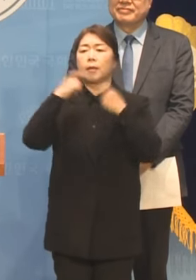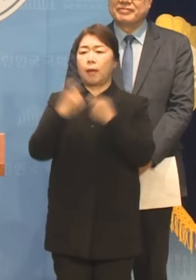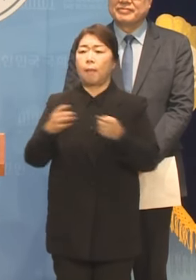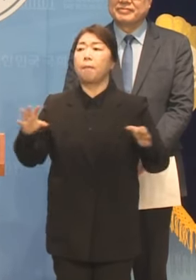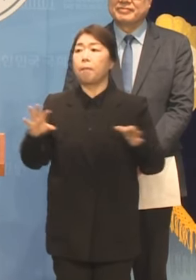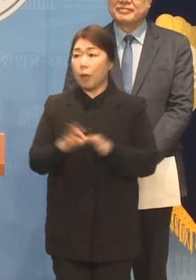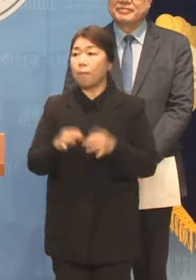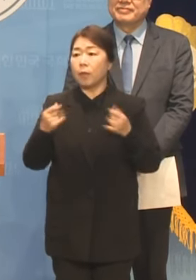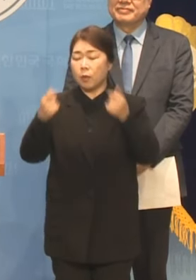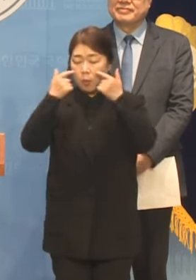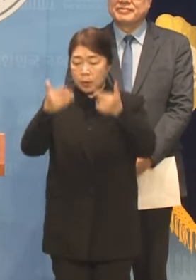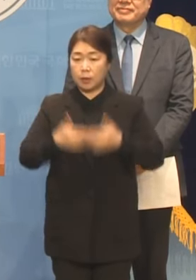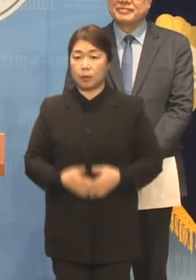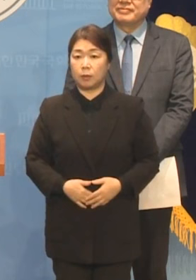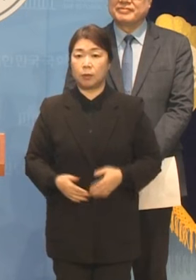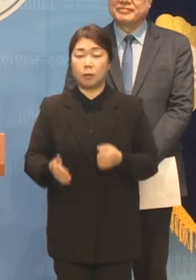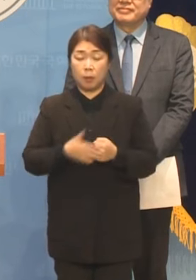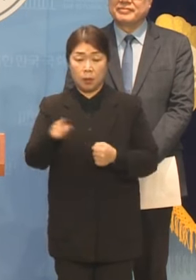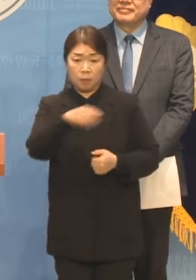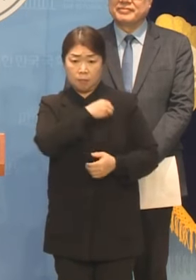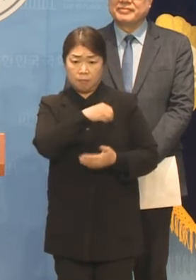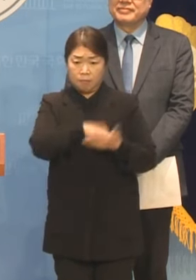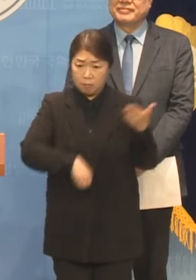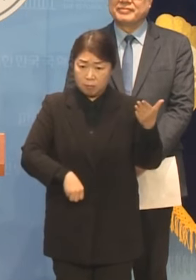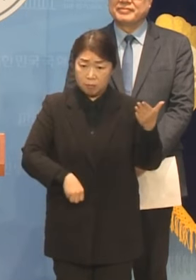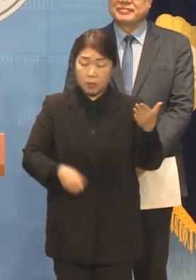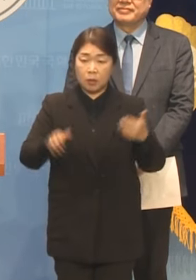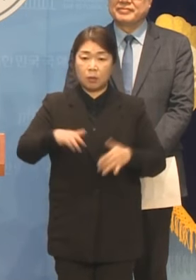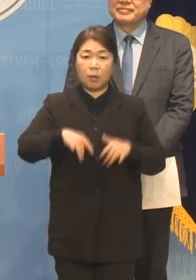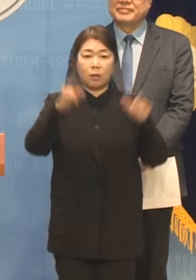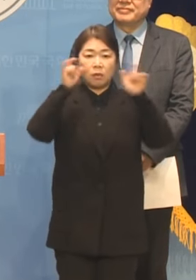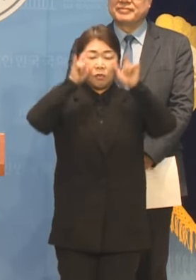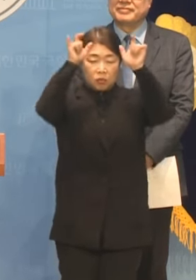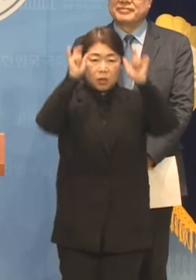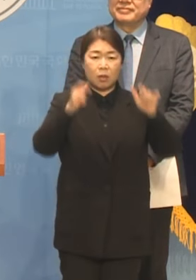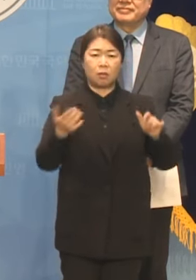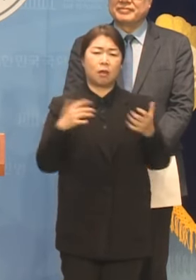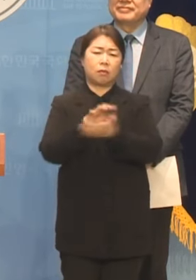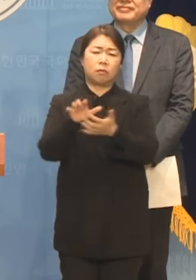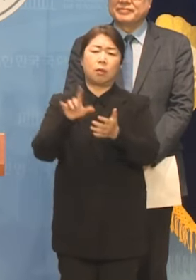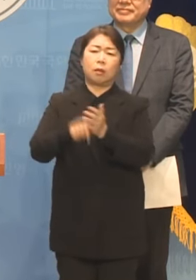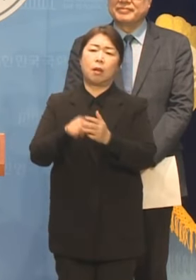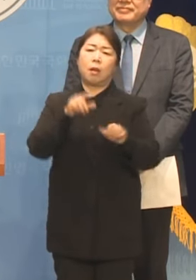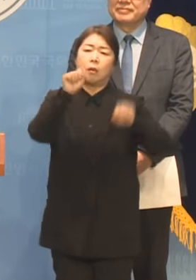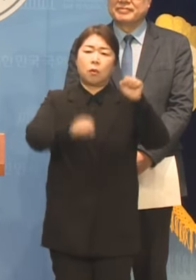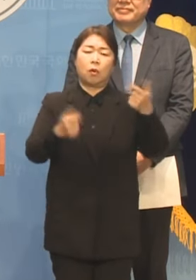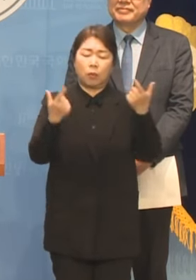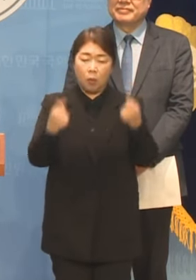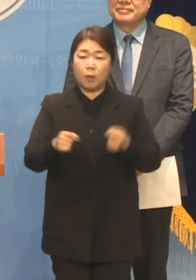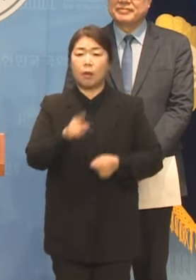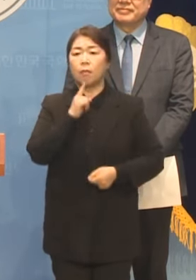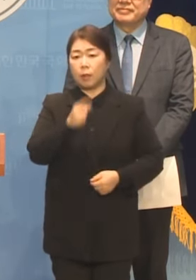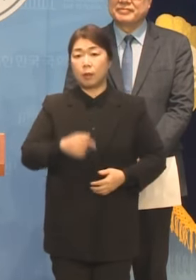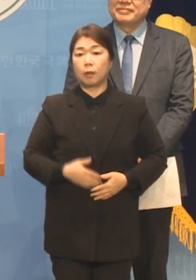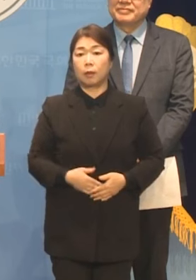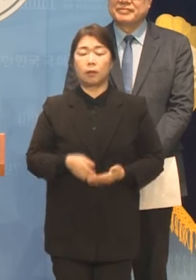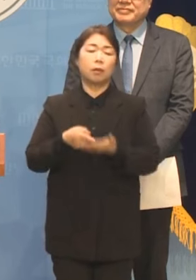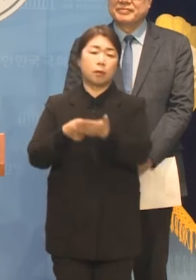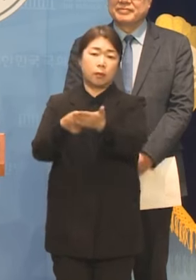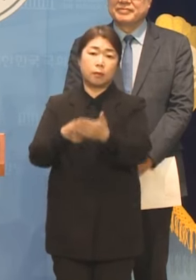최근 민주당을 탈당한 모 위원은 최순실의 국정 농담과 뭐가 다른가 이런 문제 제기를